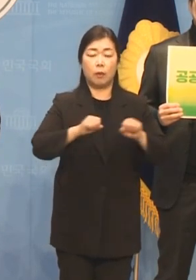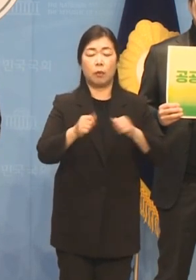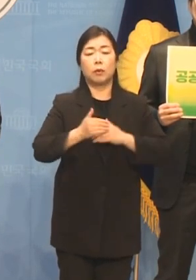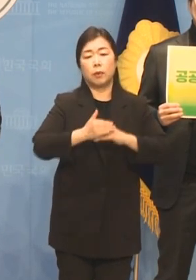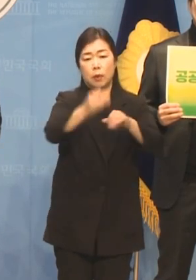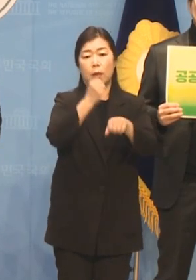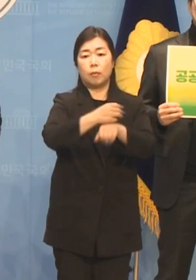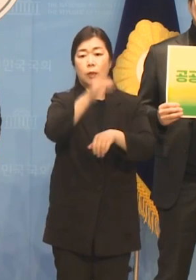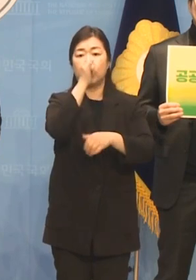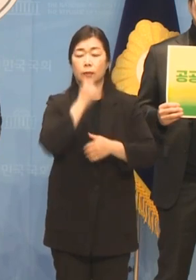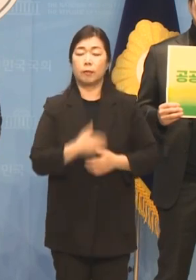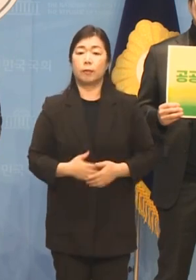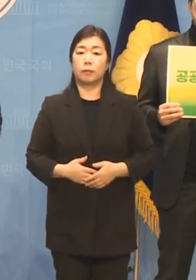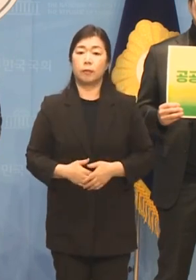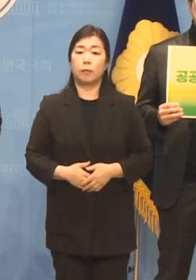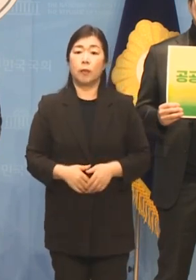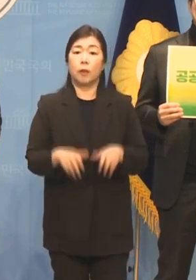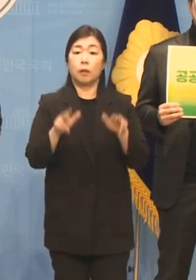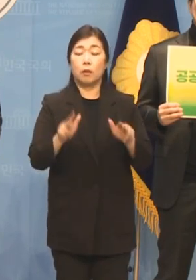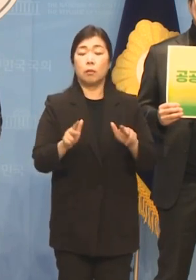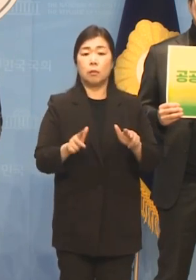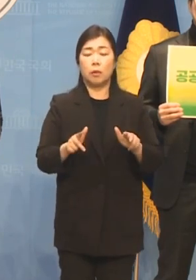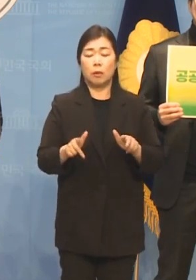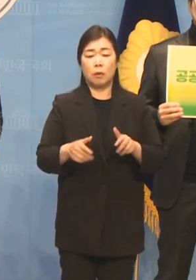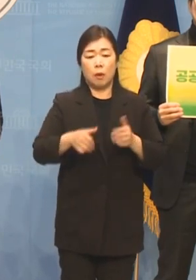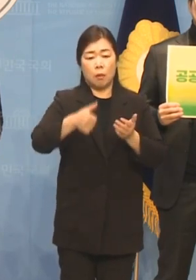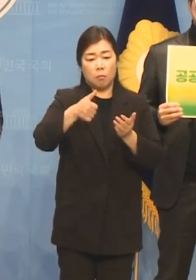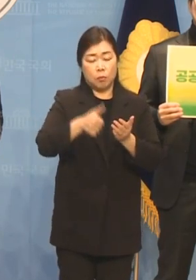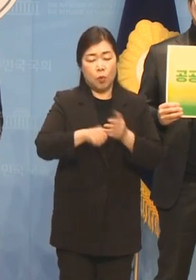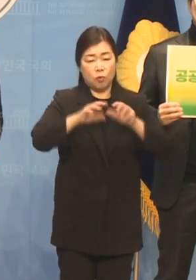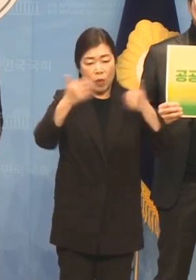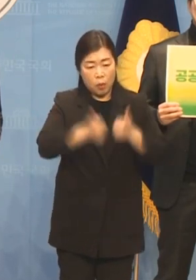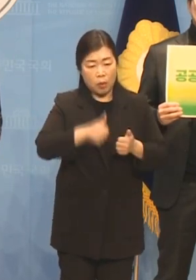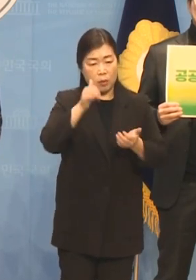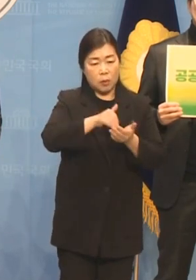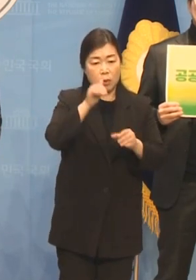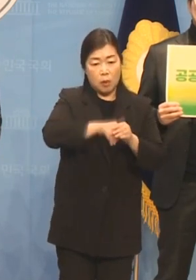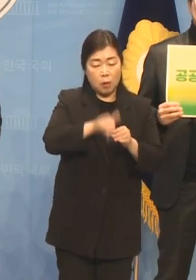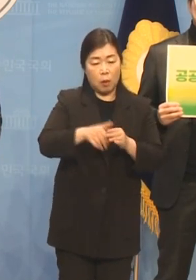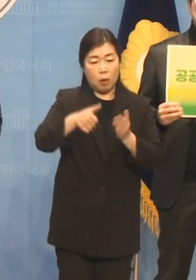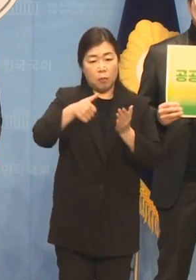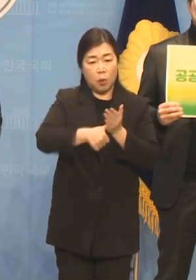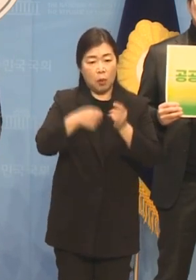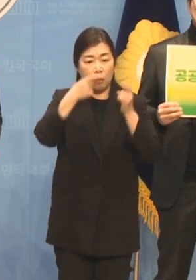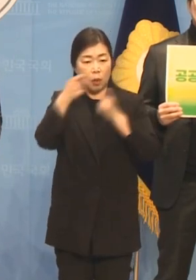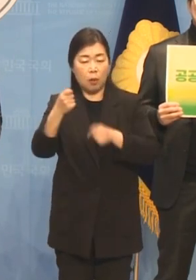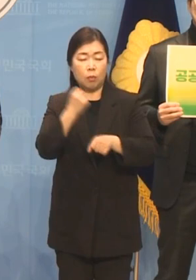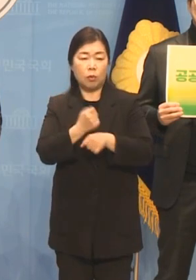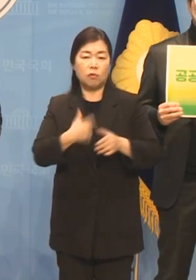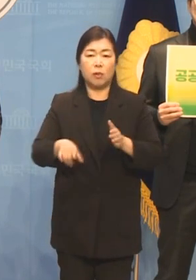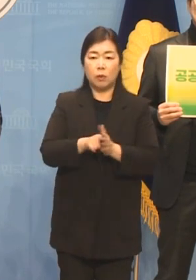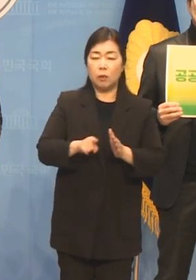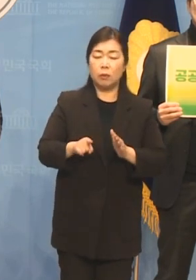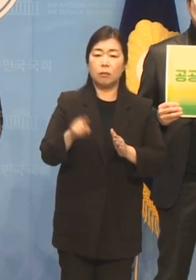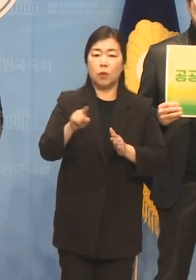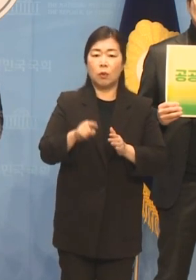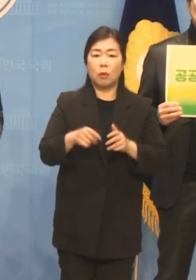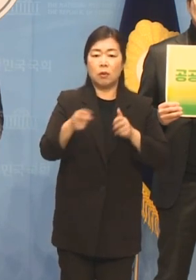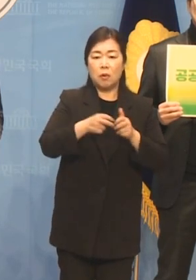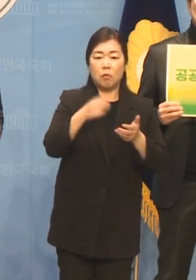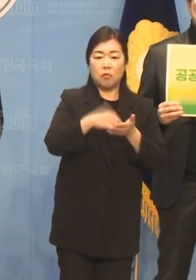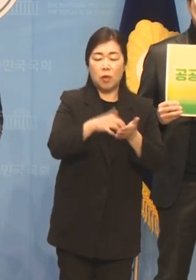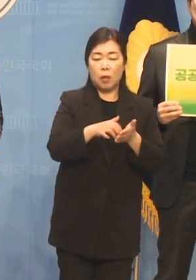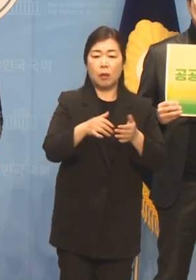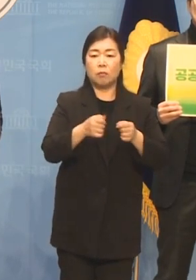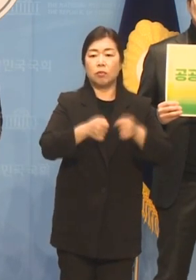생각입니다. 현 시점에서 표퓰리즘에 따른 의료 인력 증원을 통해서 총선을 돌파하려고 하는